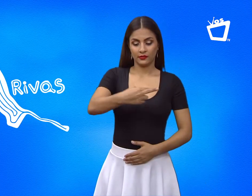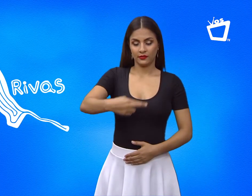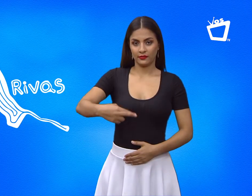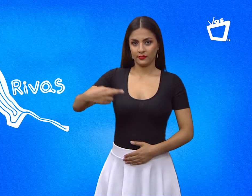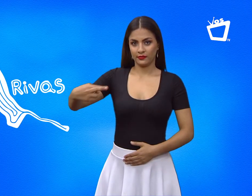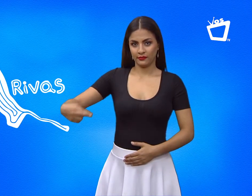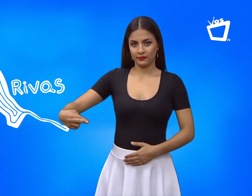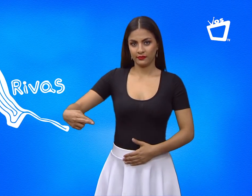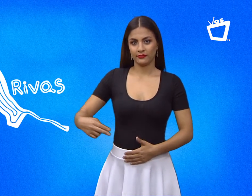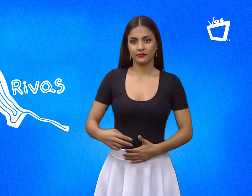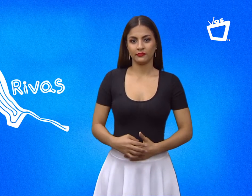Rivas.